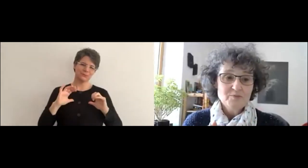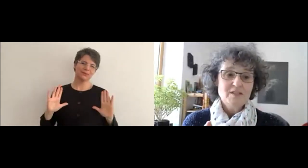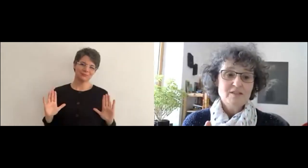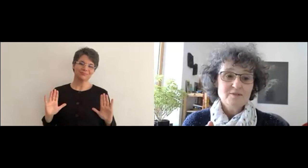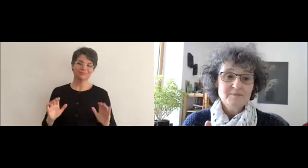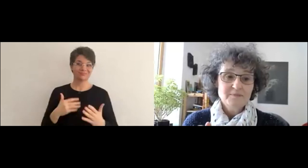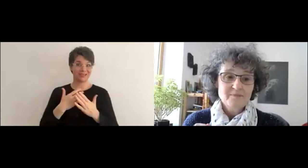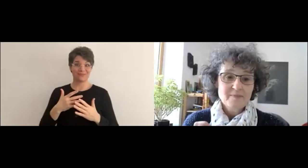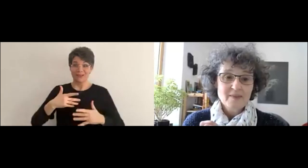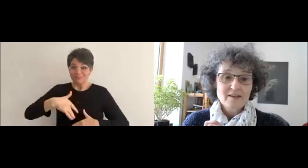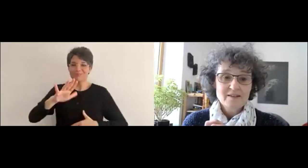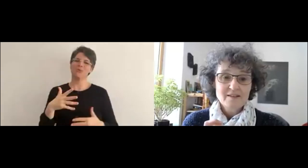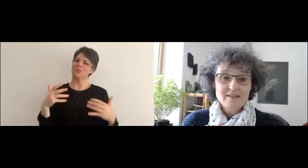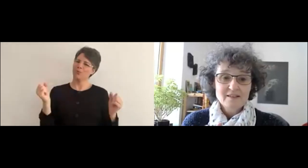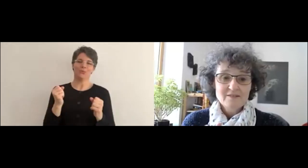auf die Umsetzung.